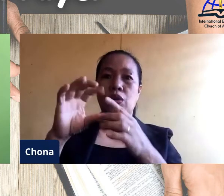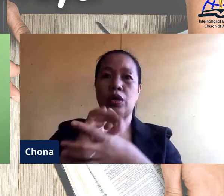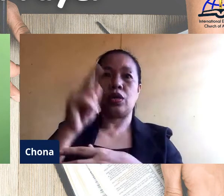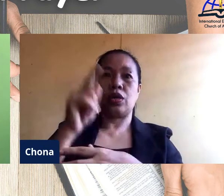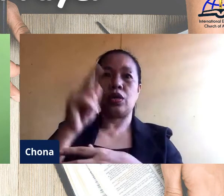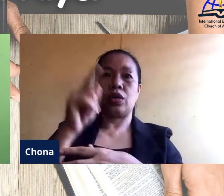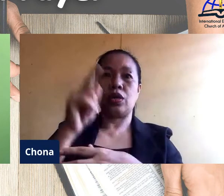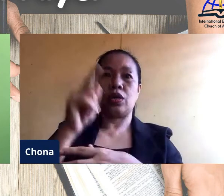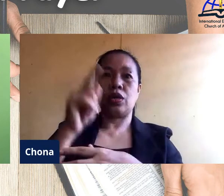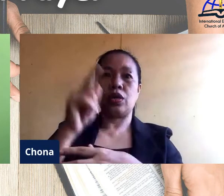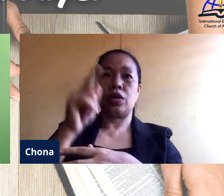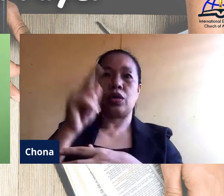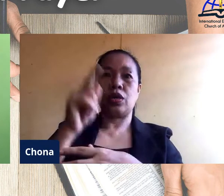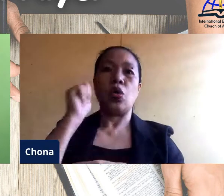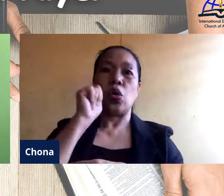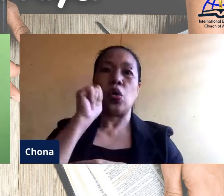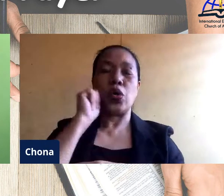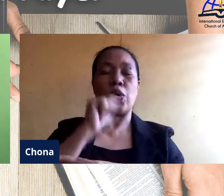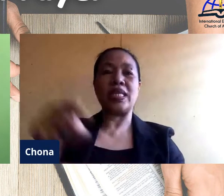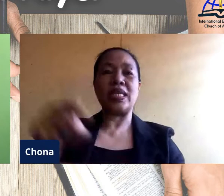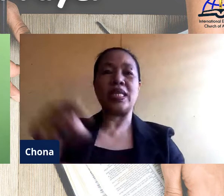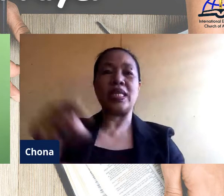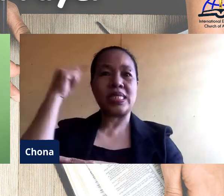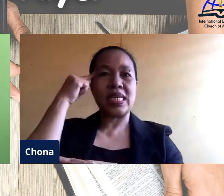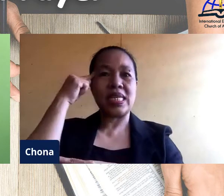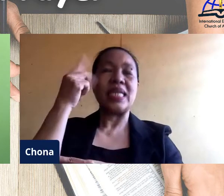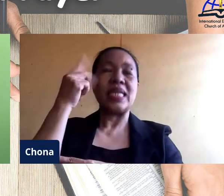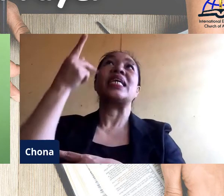was terribly upset.